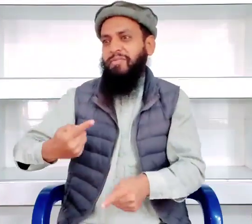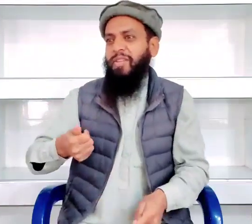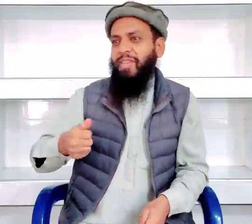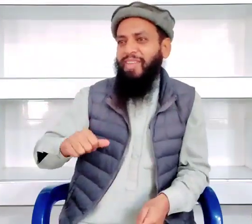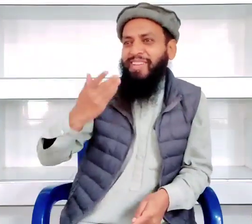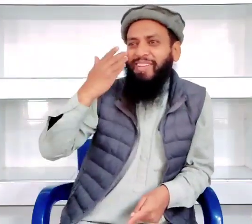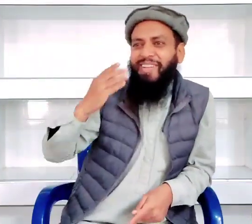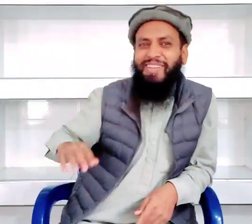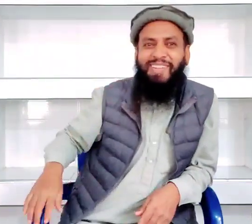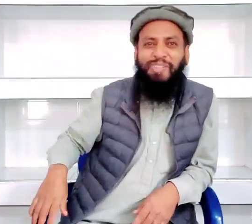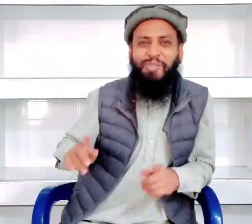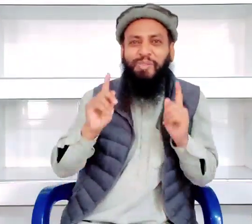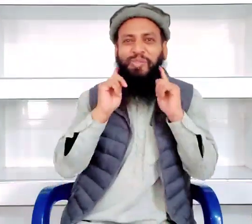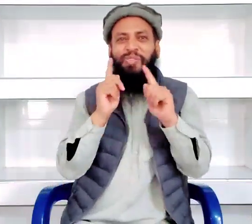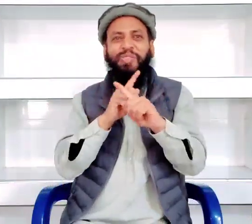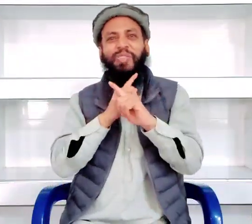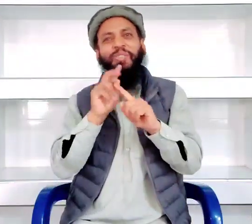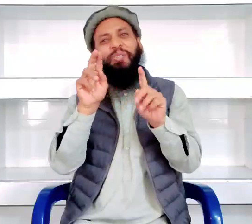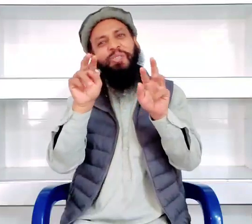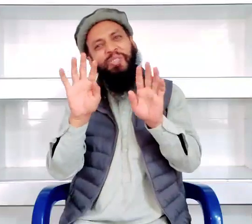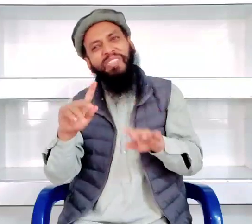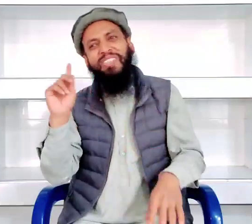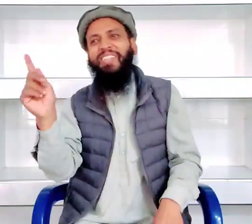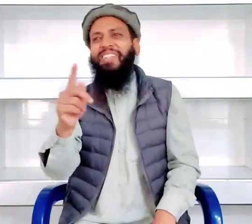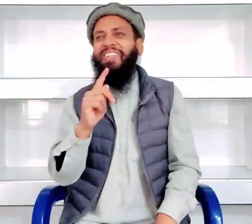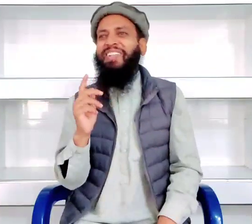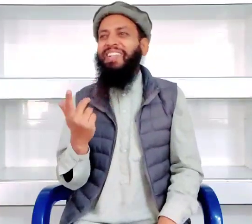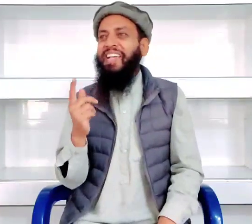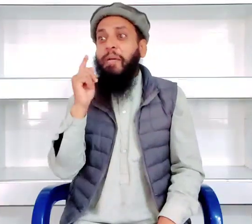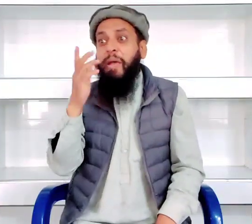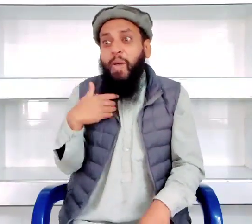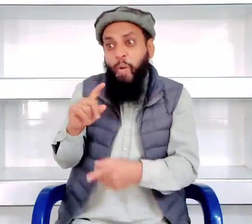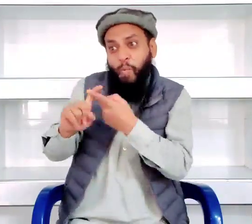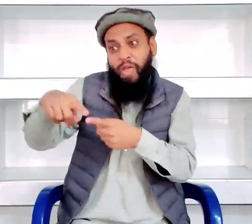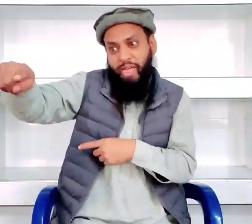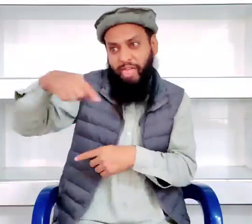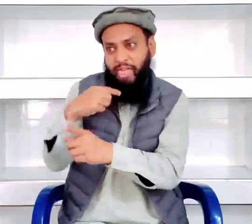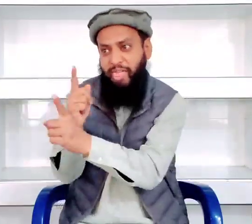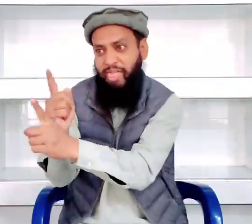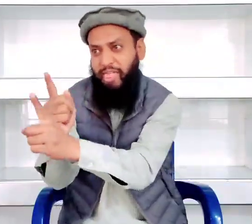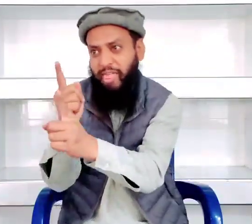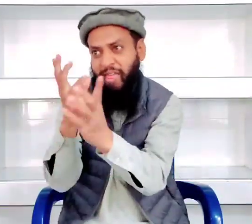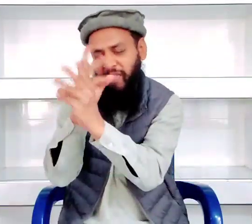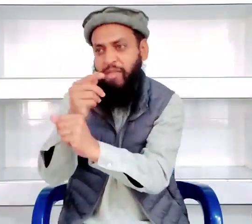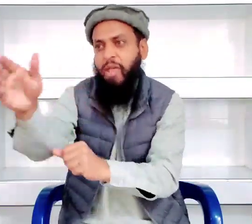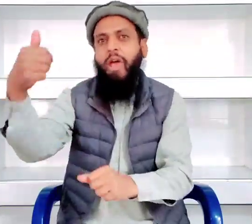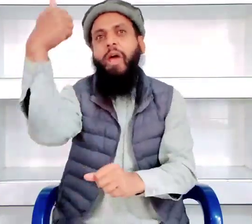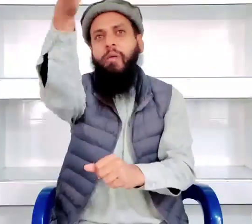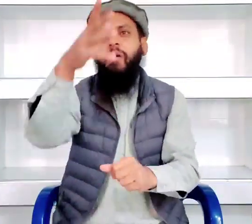اس واسطے رسول اللہ صلی اللہ علیہ وسلم نے اس بیع نجش کو منع فرمایا بولی والی بیع کو منع فرمایا